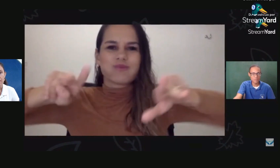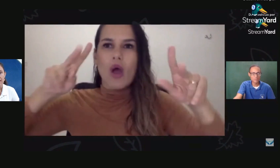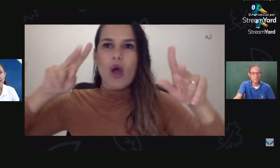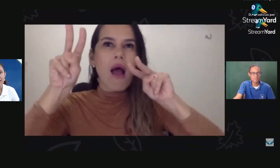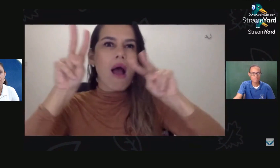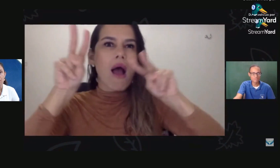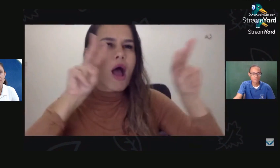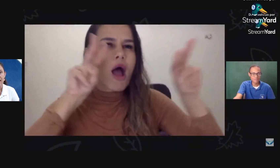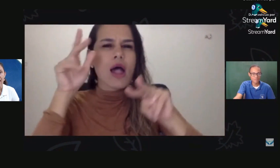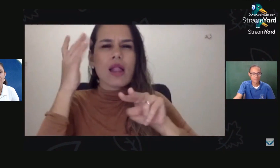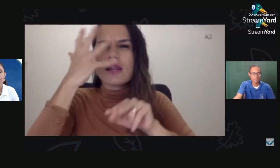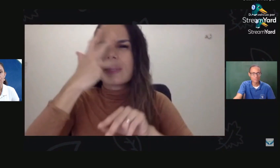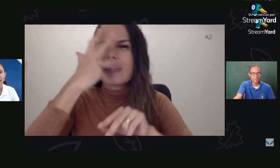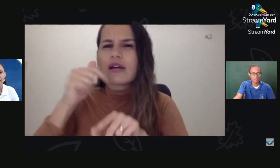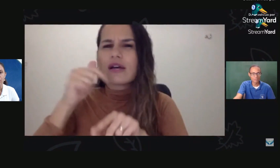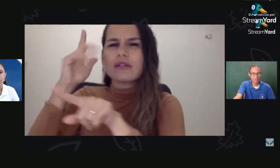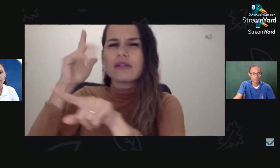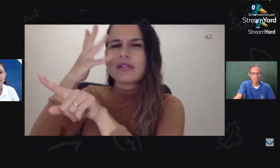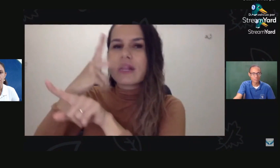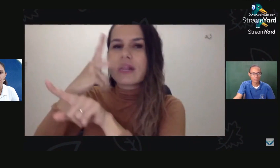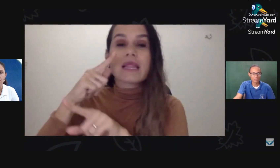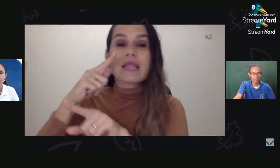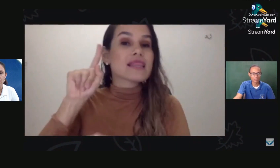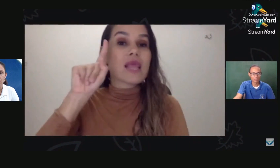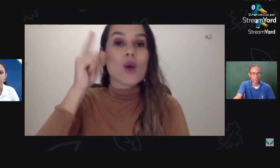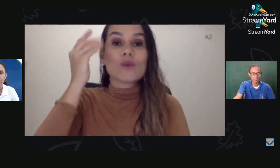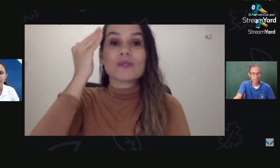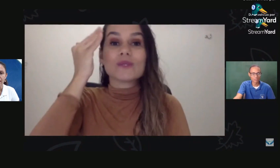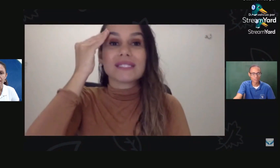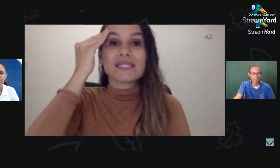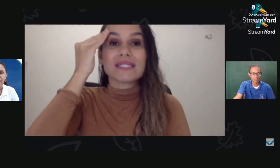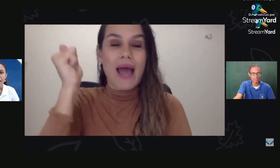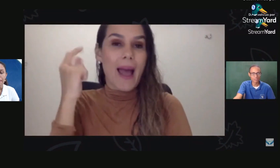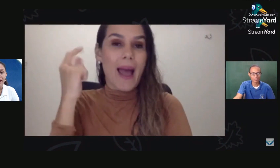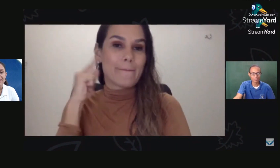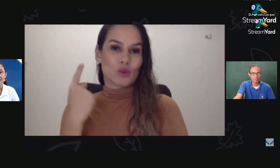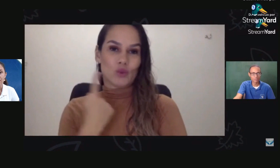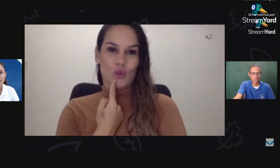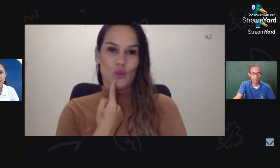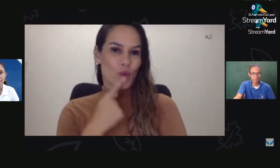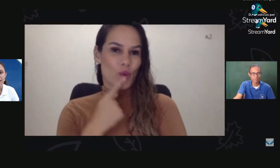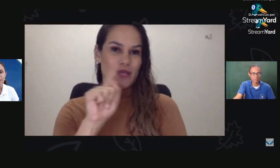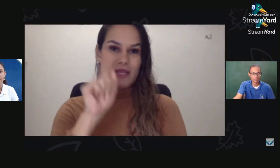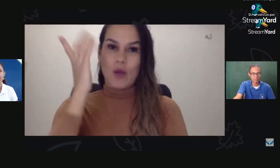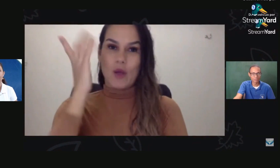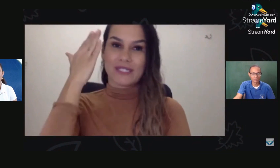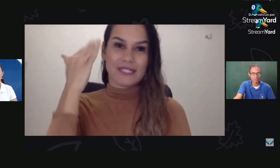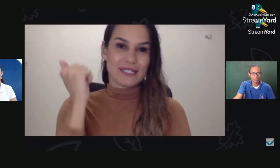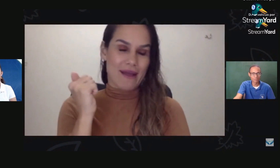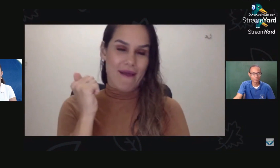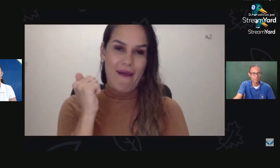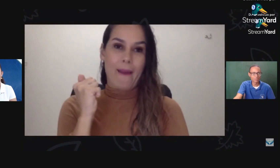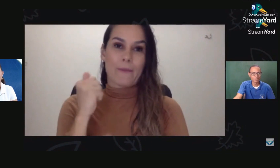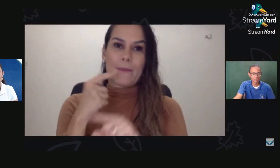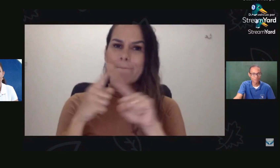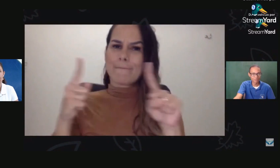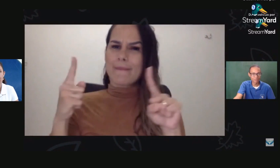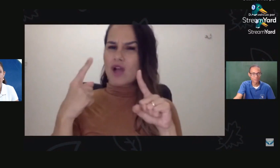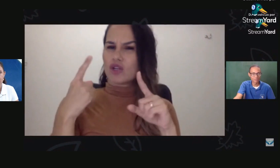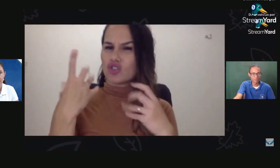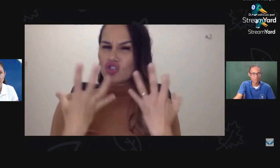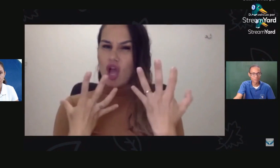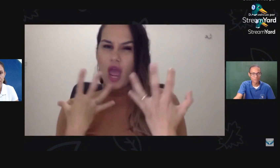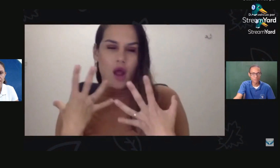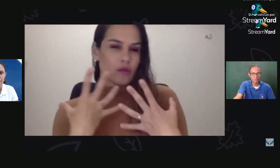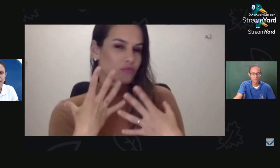eu comecei, então, a mostrar, divulgar tudo isso, as pessoas me achavam bonita, mas não sabiam que eu era surda. Eles